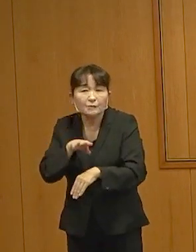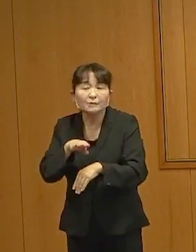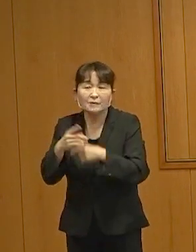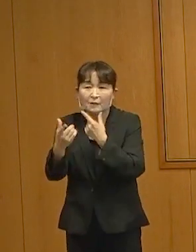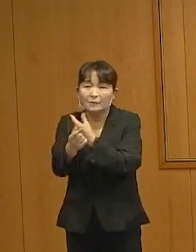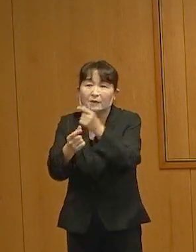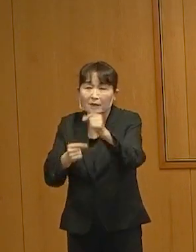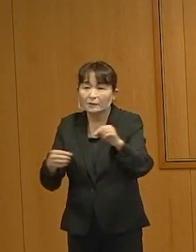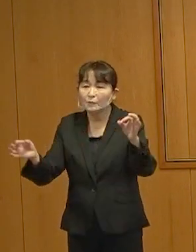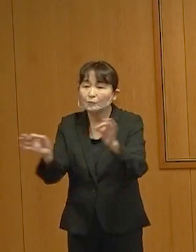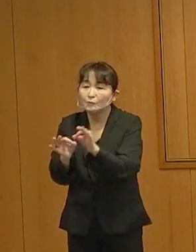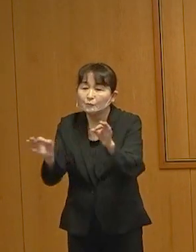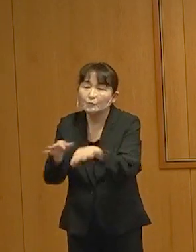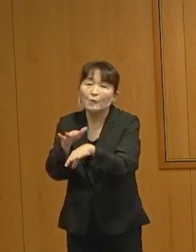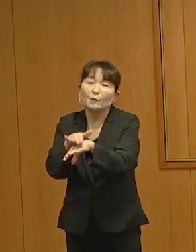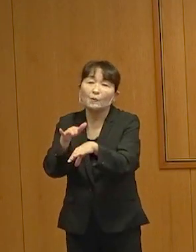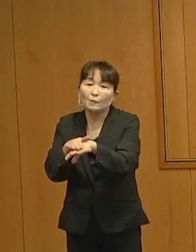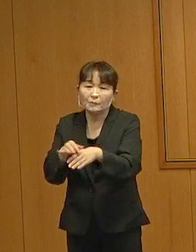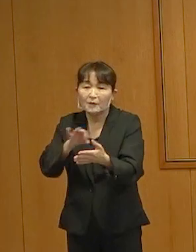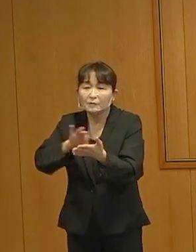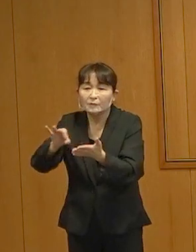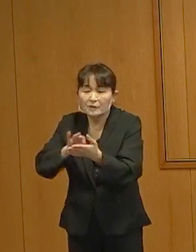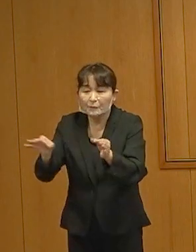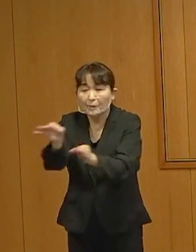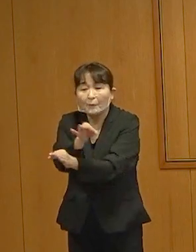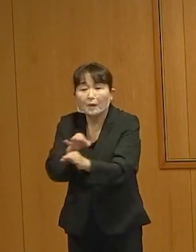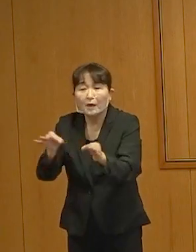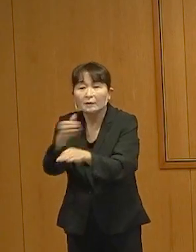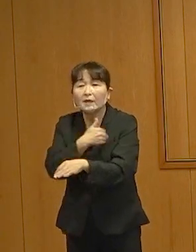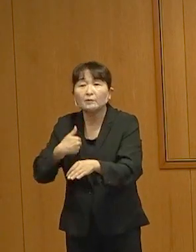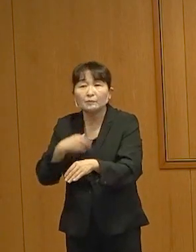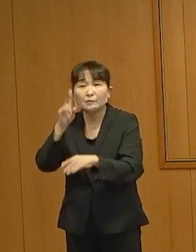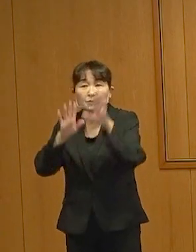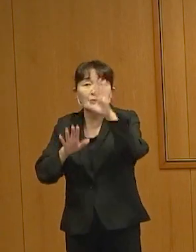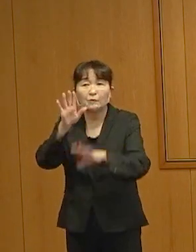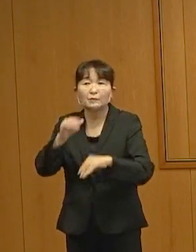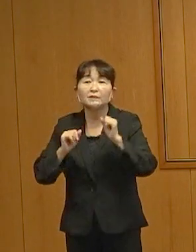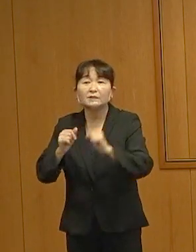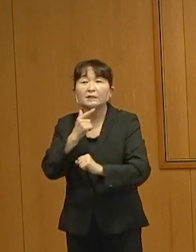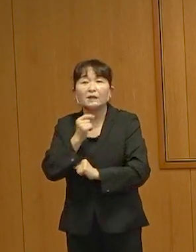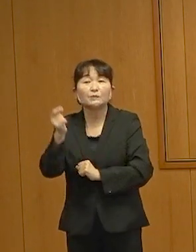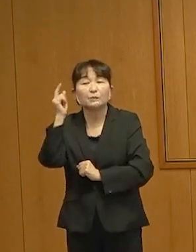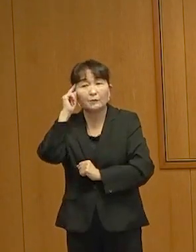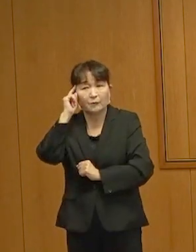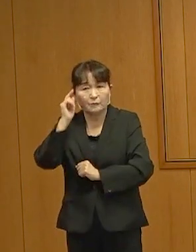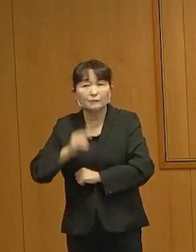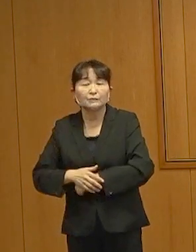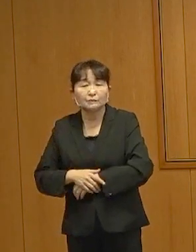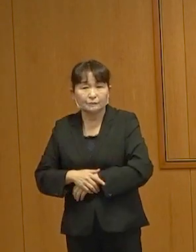っております。まあ、どれっていう状況では今話ができませんが、